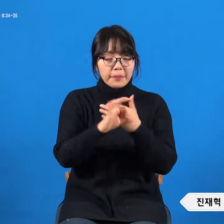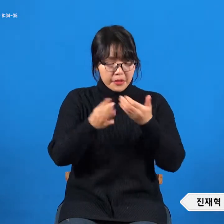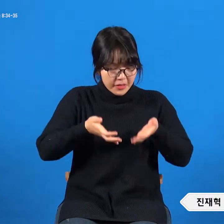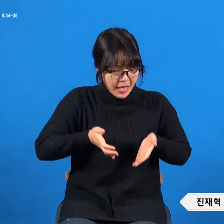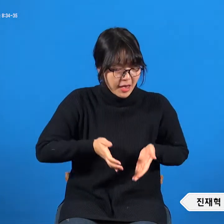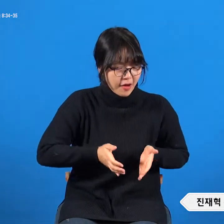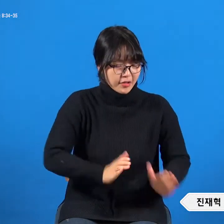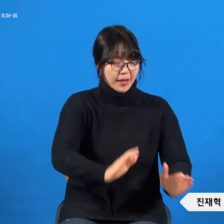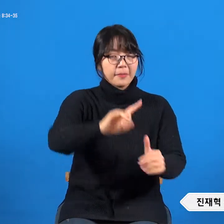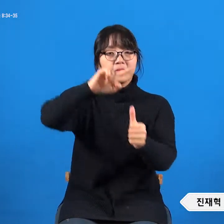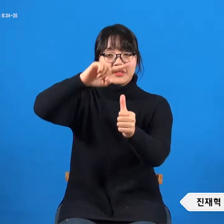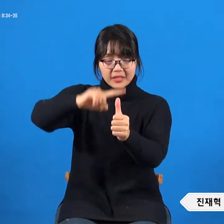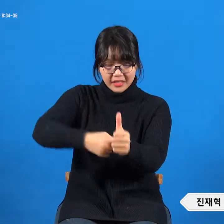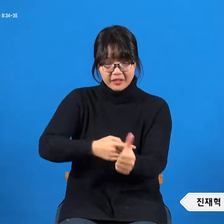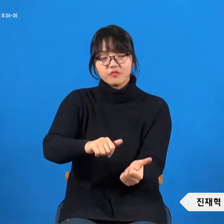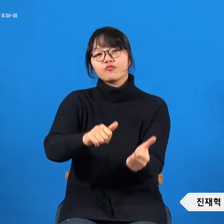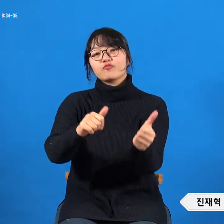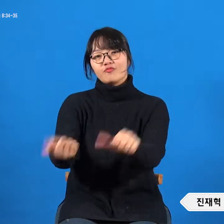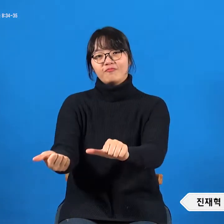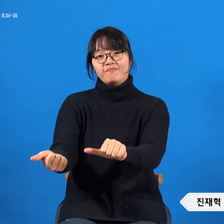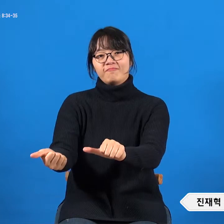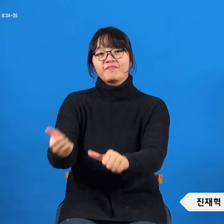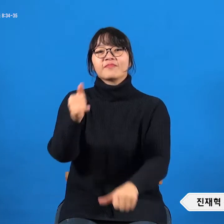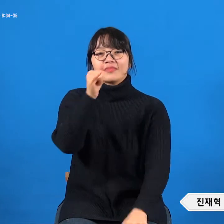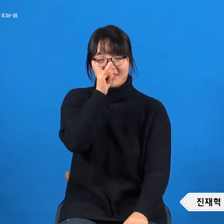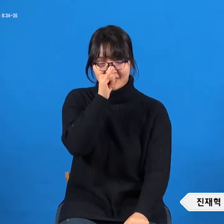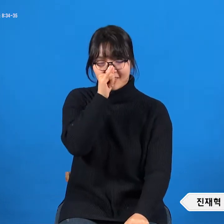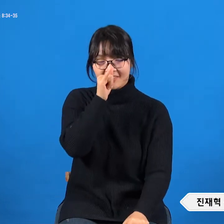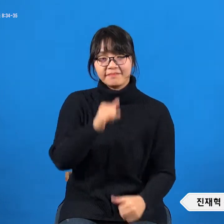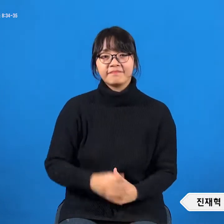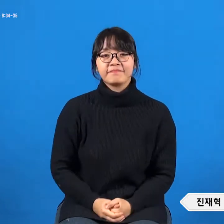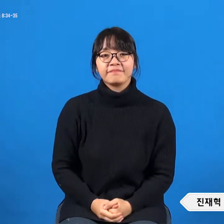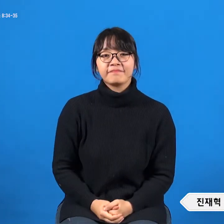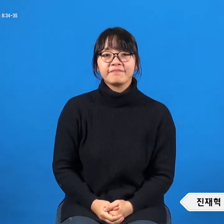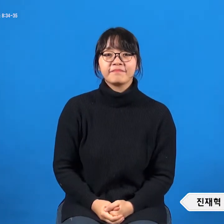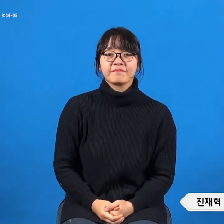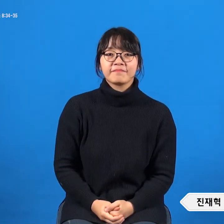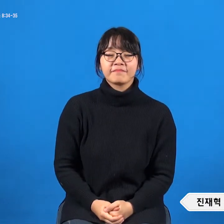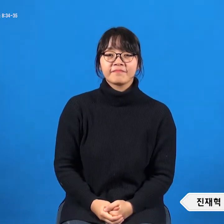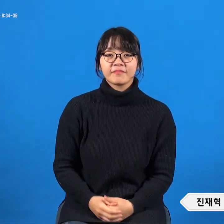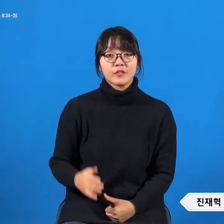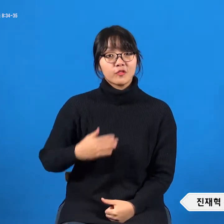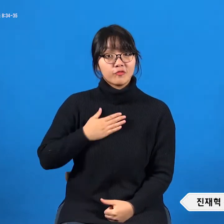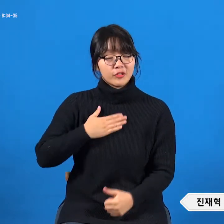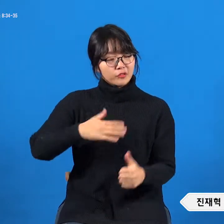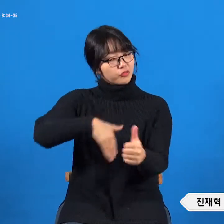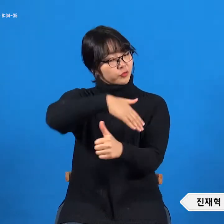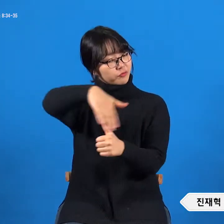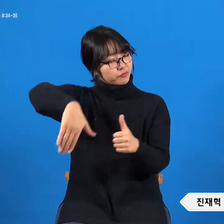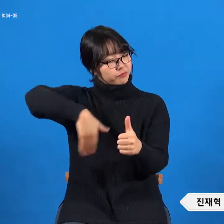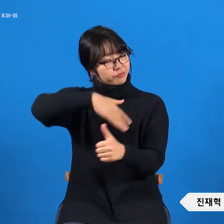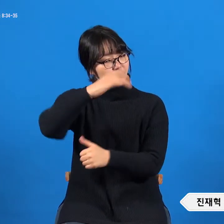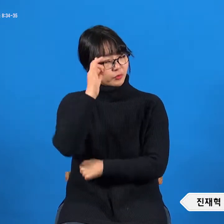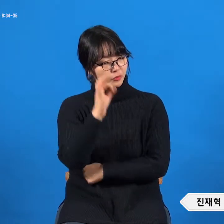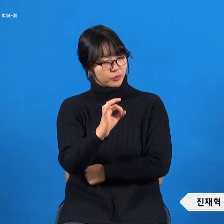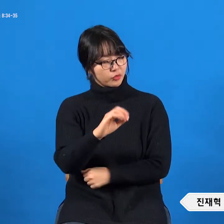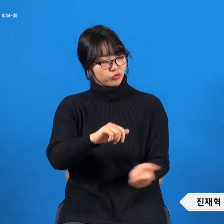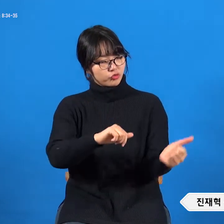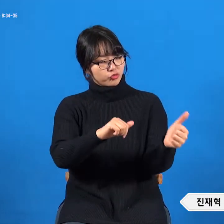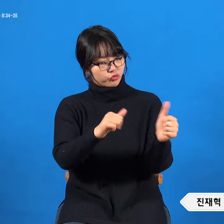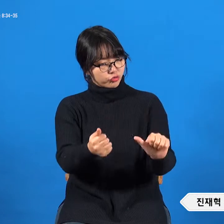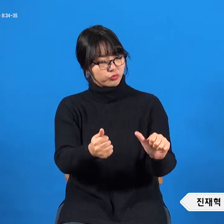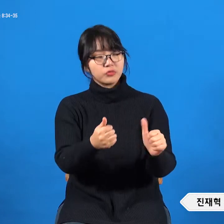건너야 되는 그 죽음의 강을 우리는 알고 있습니다. 우리 주변에서도 이 죽음을